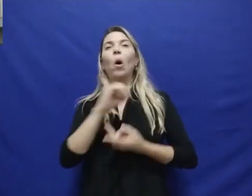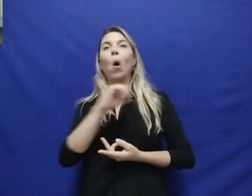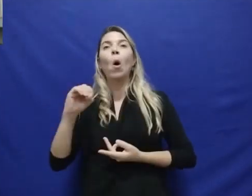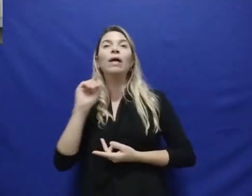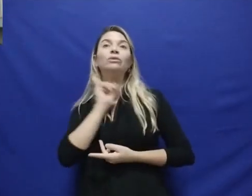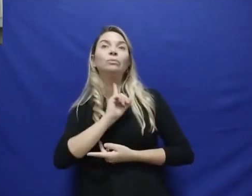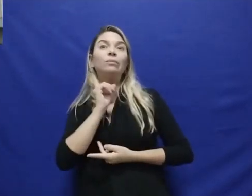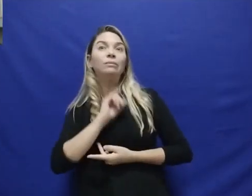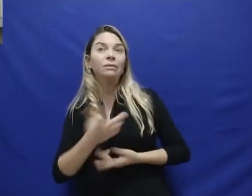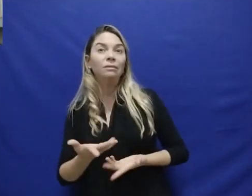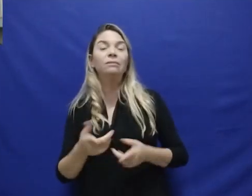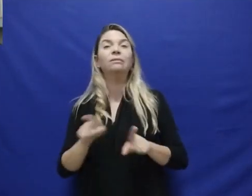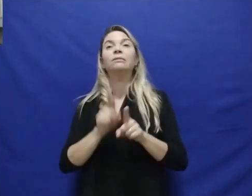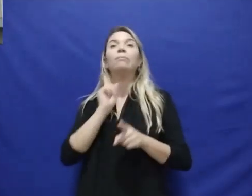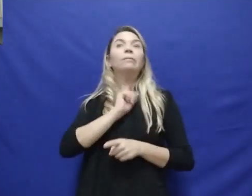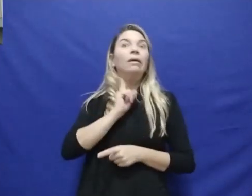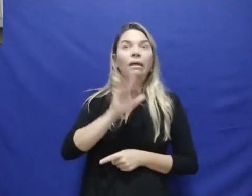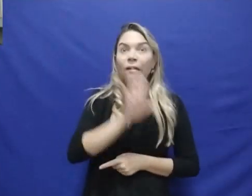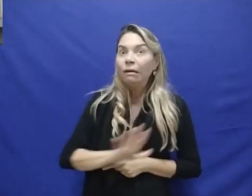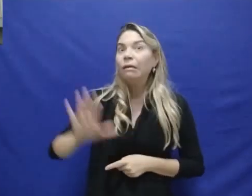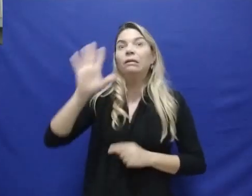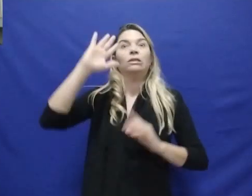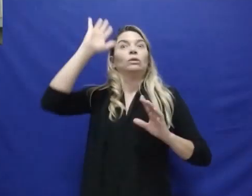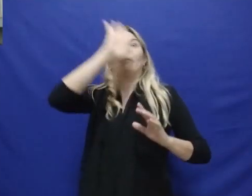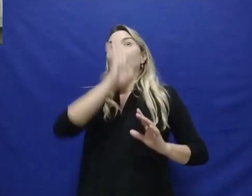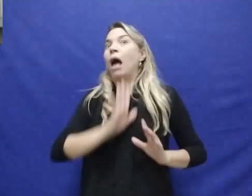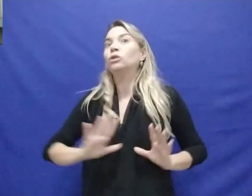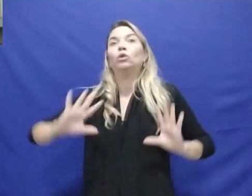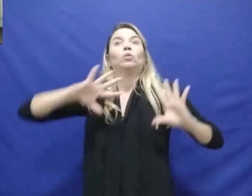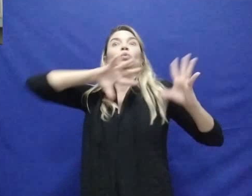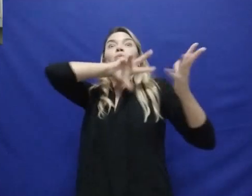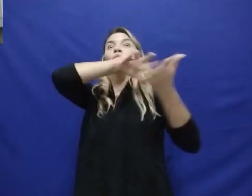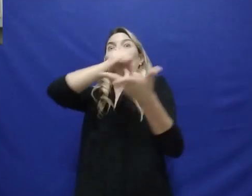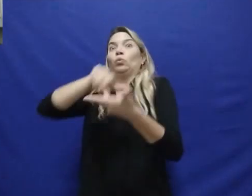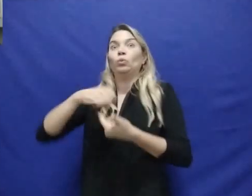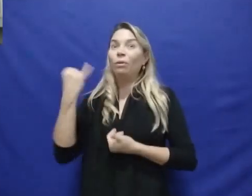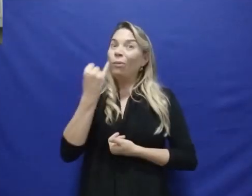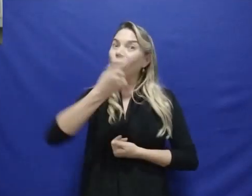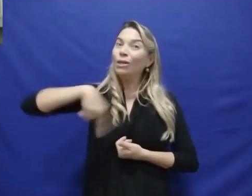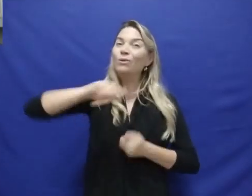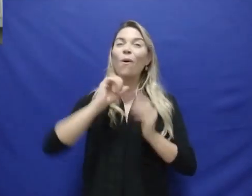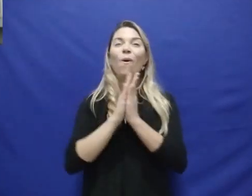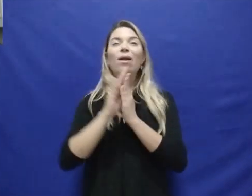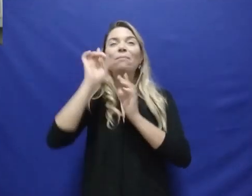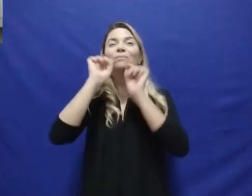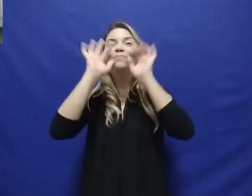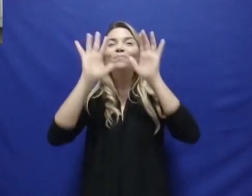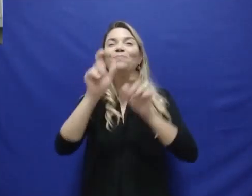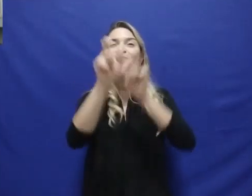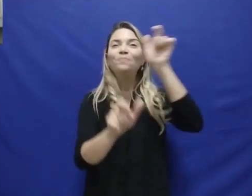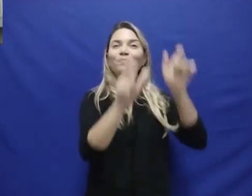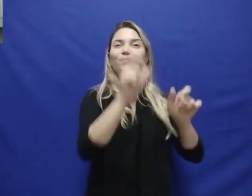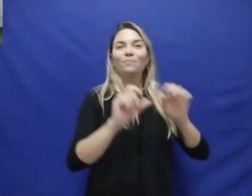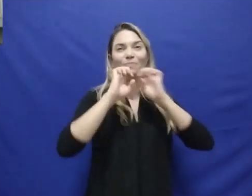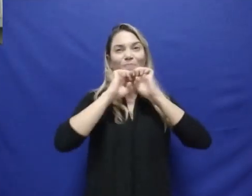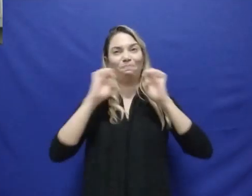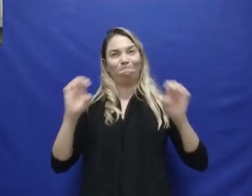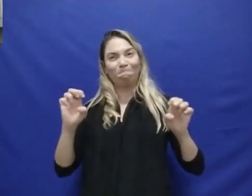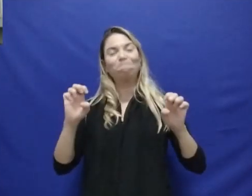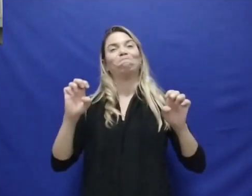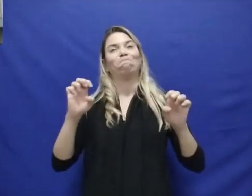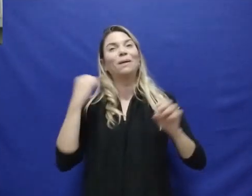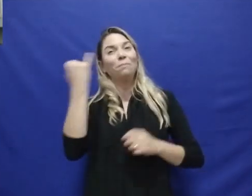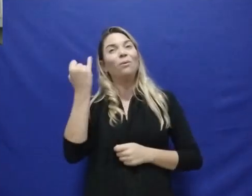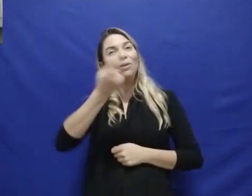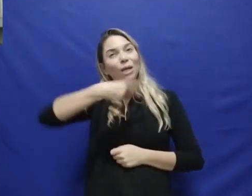Gerais, no Brasil e no mundo. Convido você, meu irmão, a orar ao Senhor, rogando a Deus que lhe dê recursos para que você